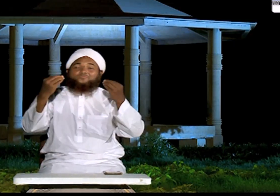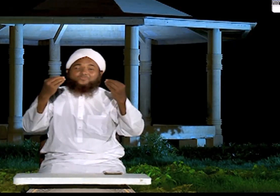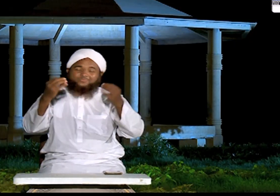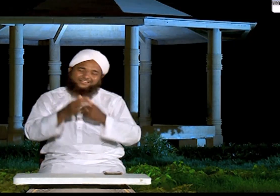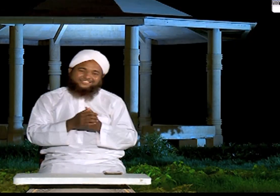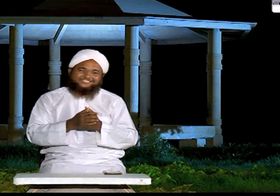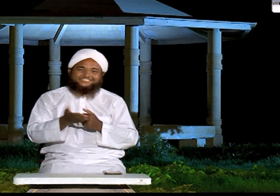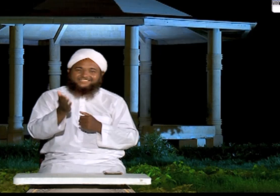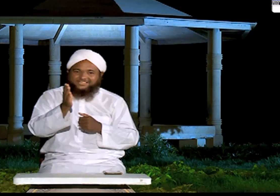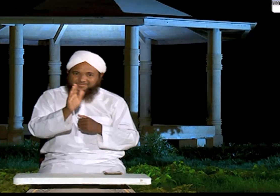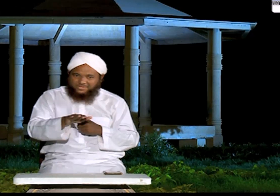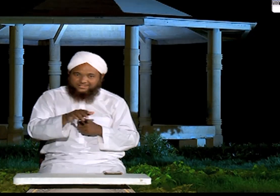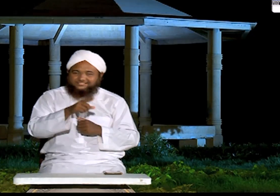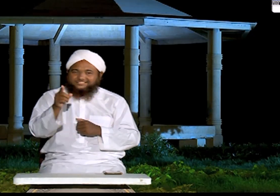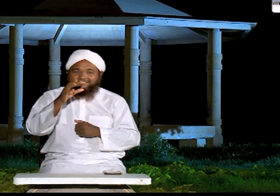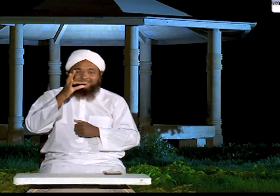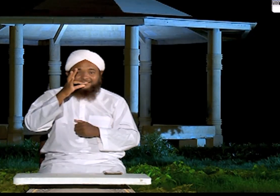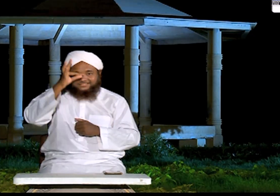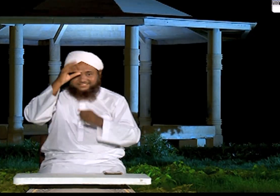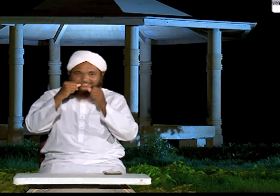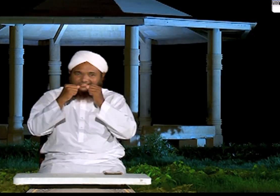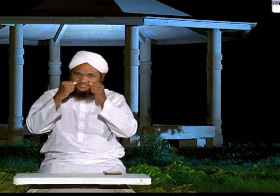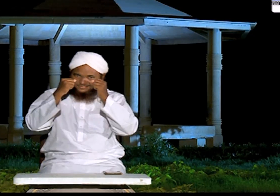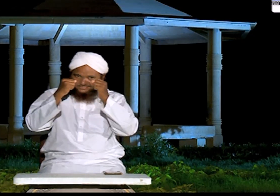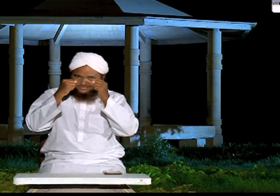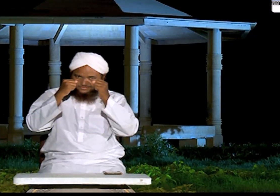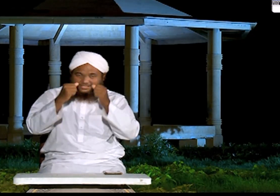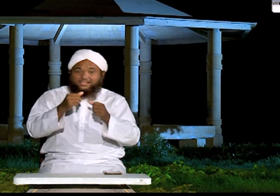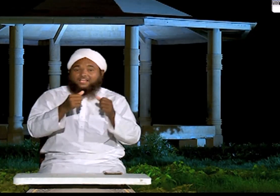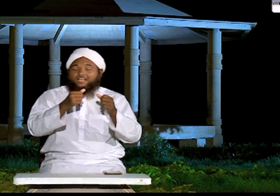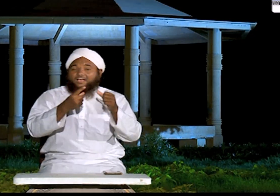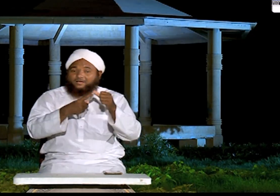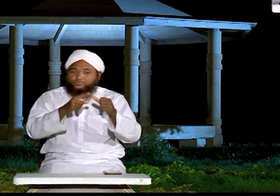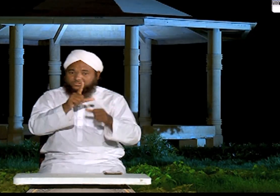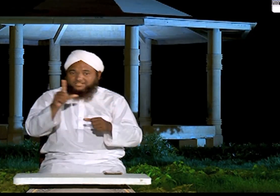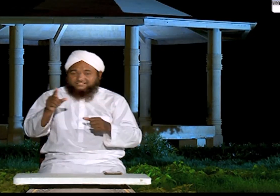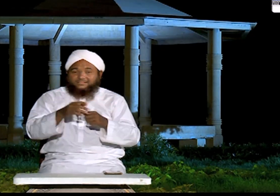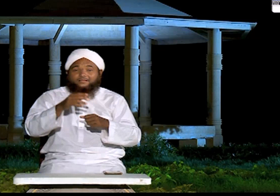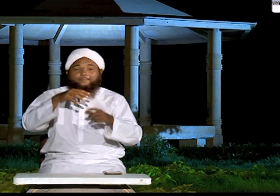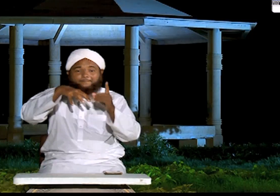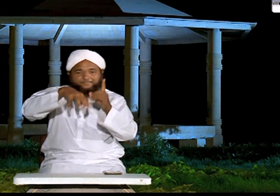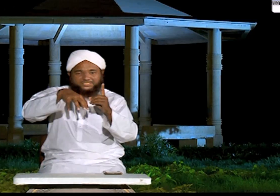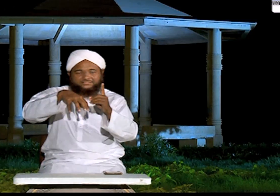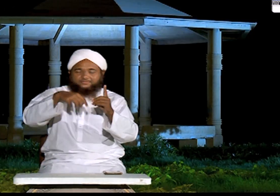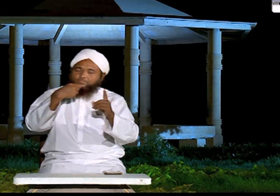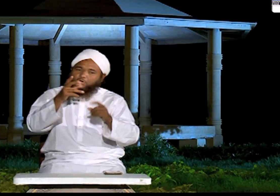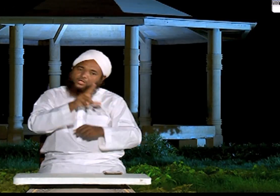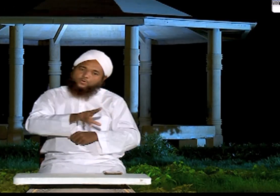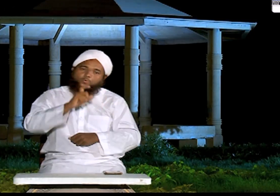اس کے بعد آپ صلی اللہ علیہ وآلہ وسلم نے ابو لیلہ انساری کو مدینہ شریف کی طرف لوٹ جانے کا حکم